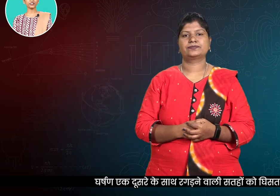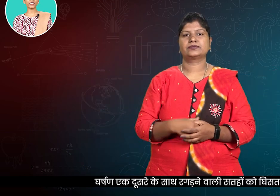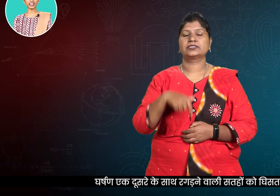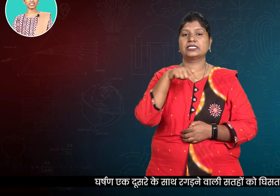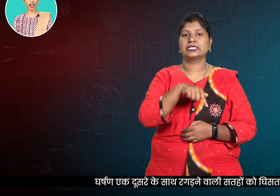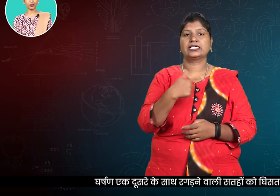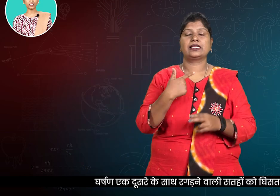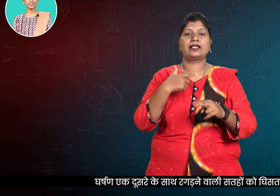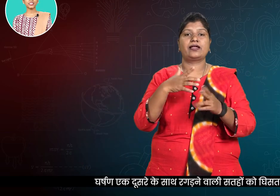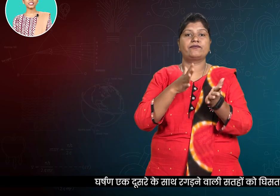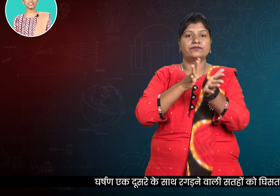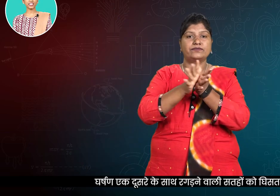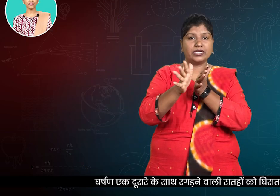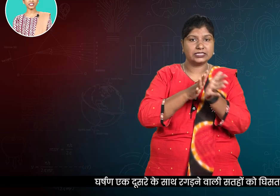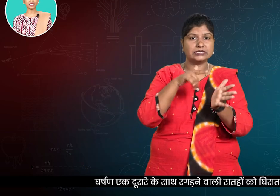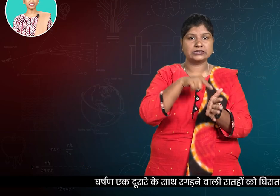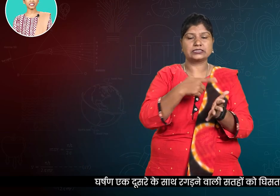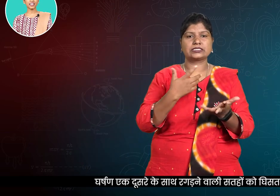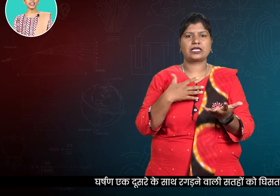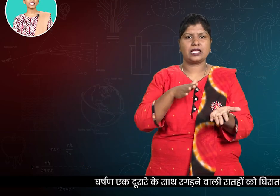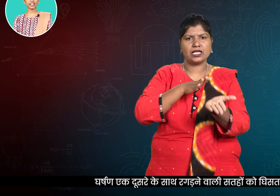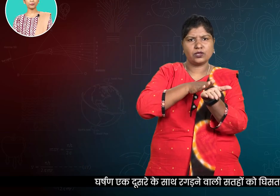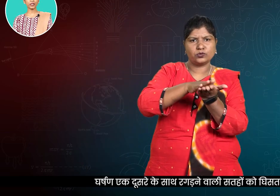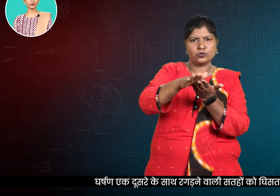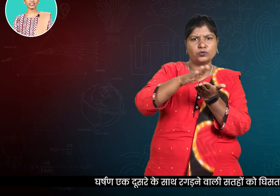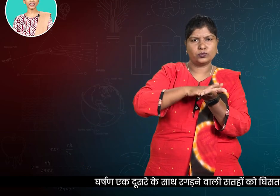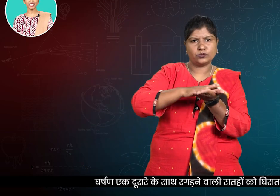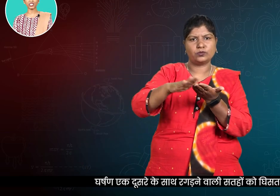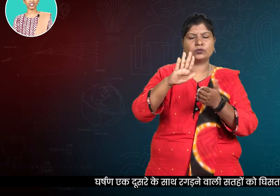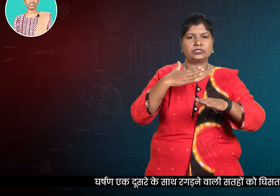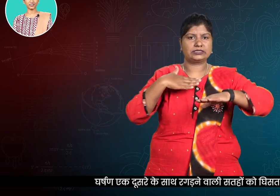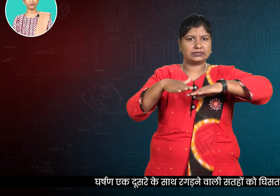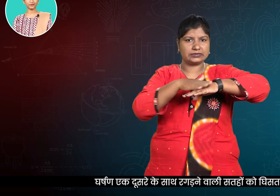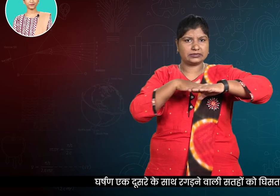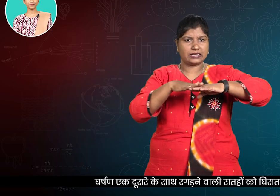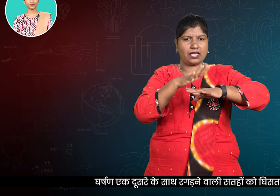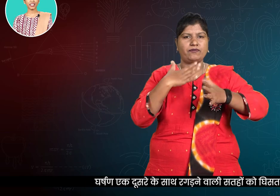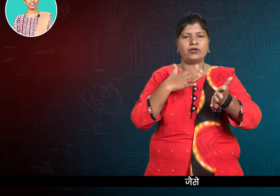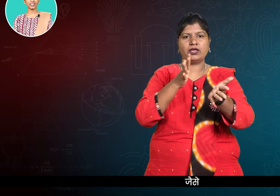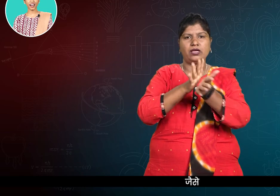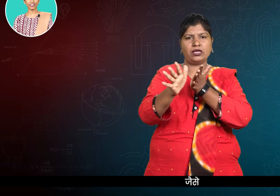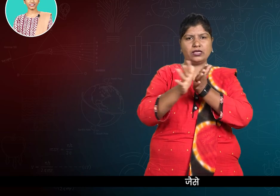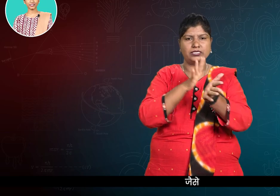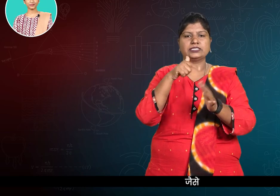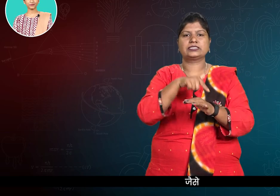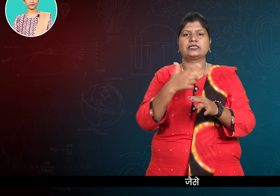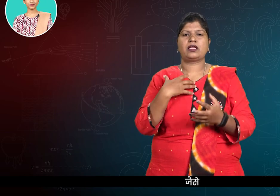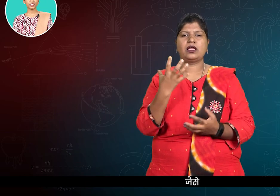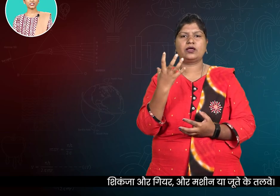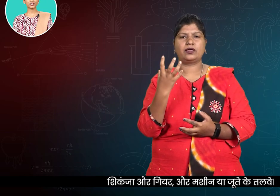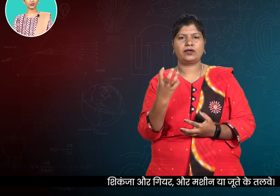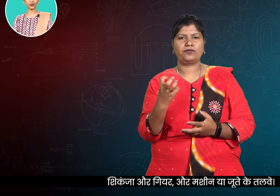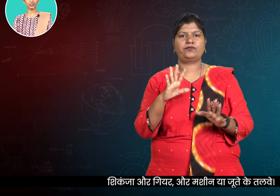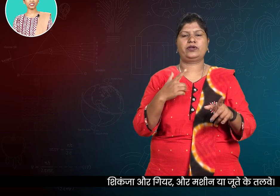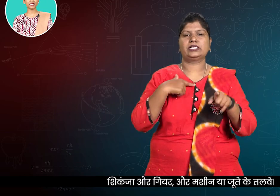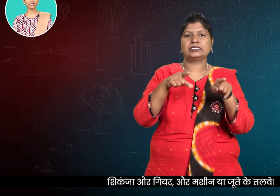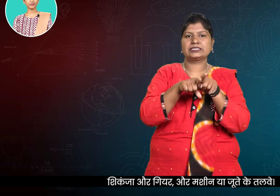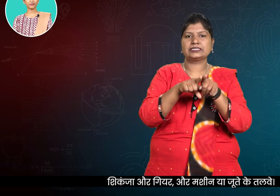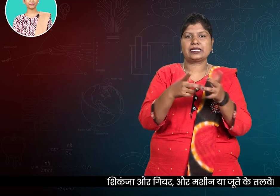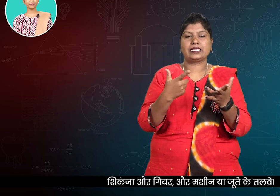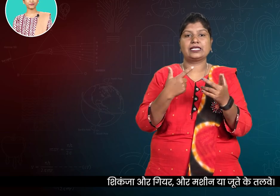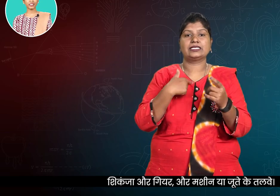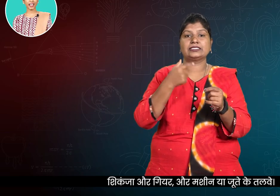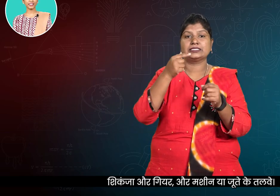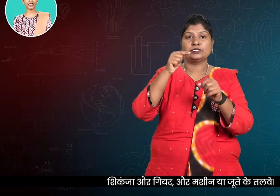घर्षन एक दूसरे के साथ रगडने वाली सत्व को गिसता है जैसे शिकनजा